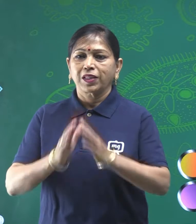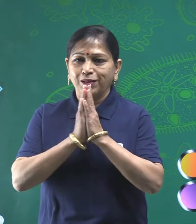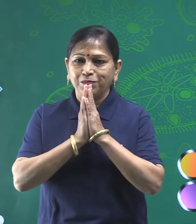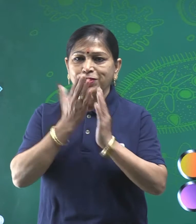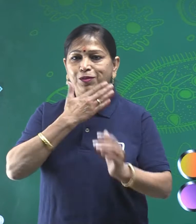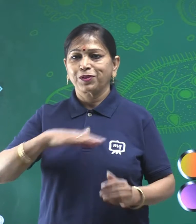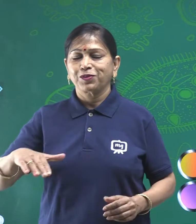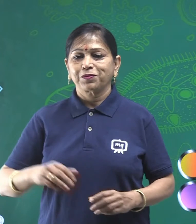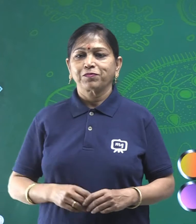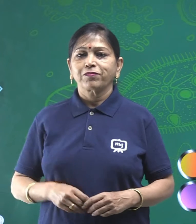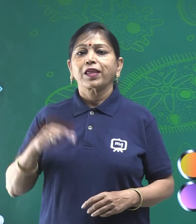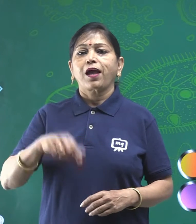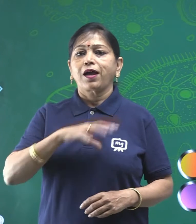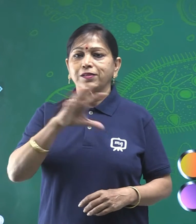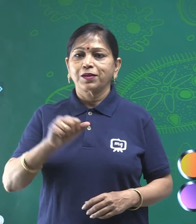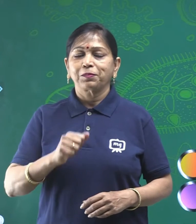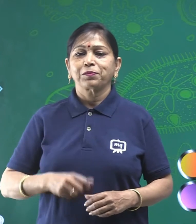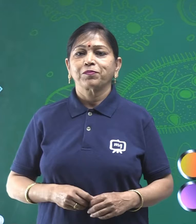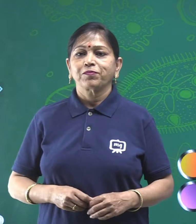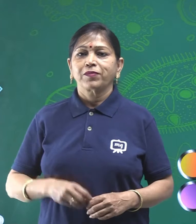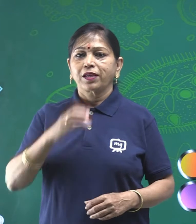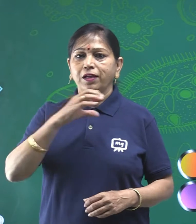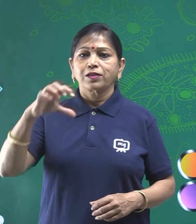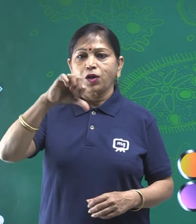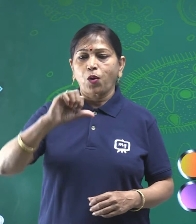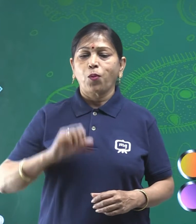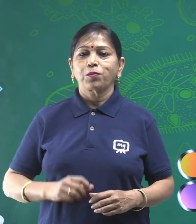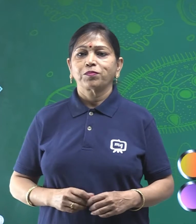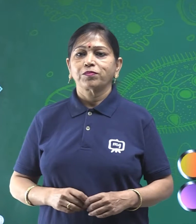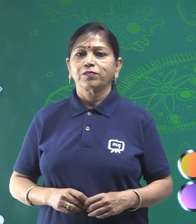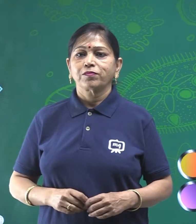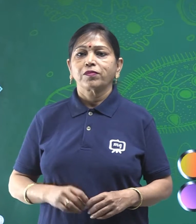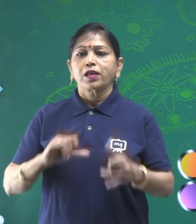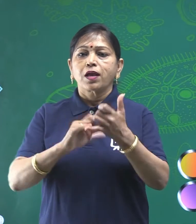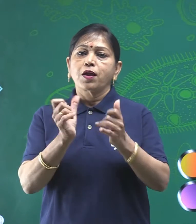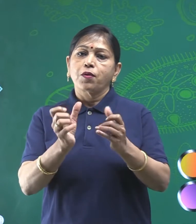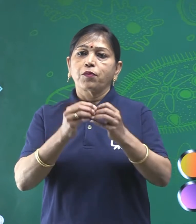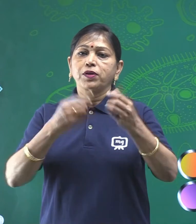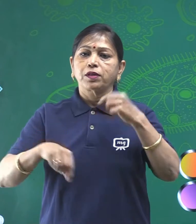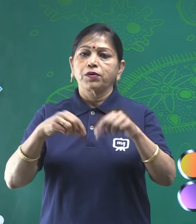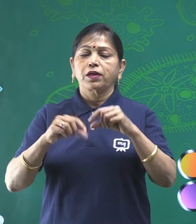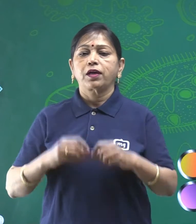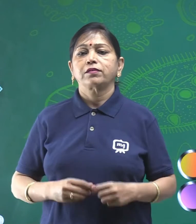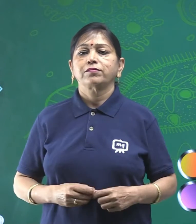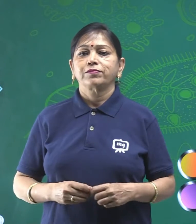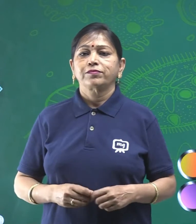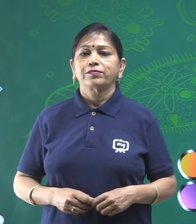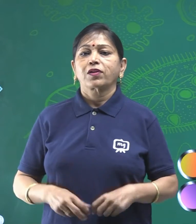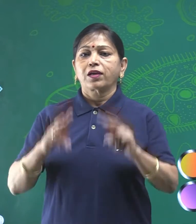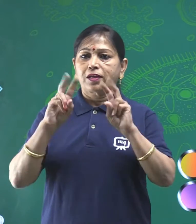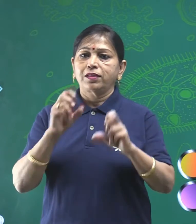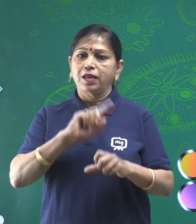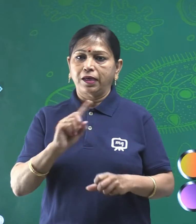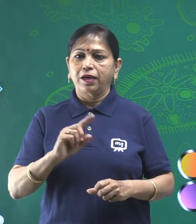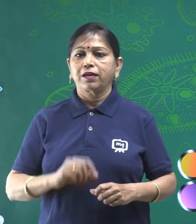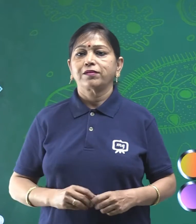नमस्ते बच्चों। आज हम कक्षा 9 विषय विज्ञान अध्याय